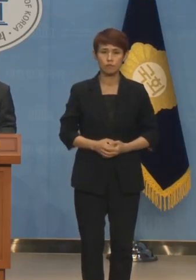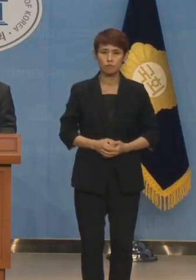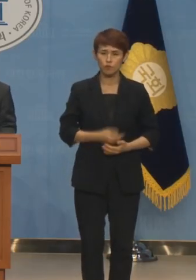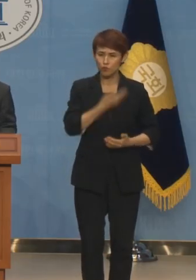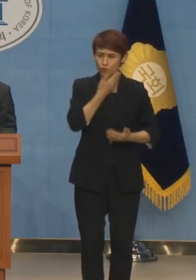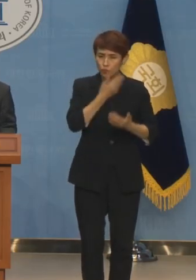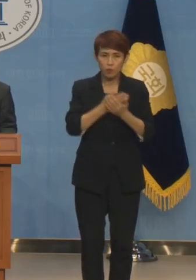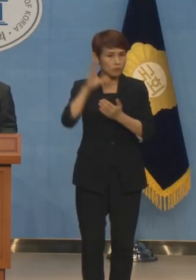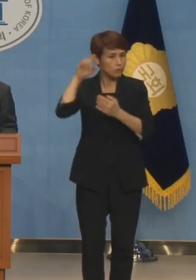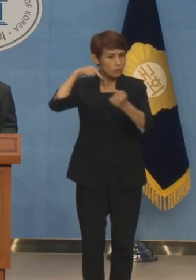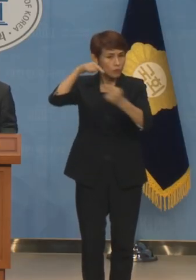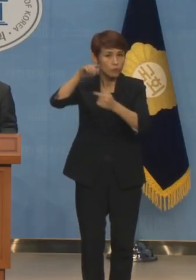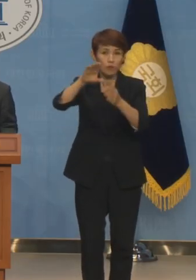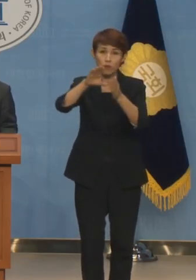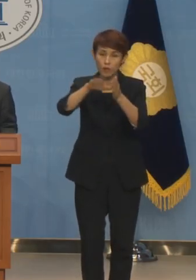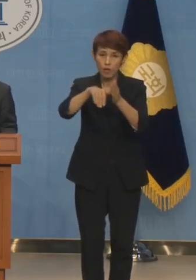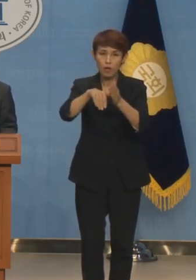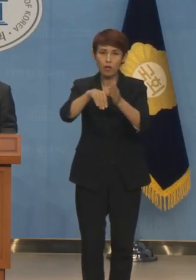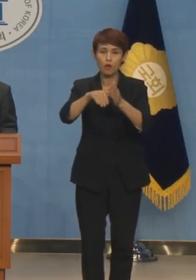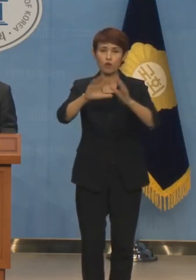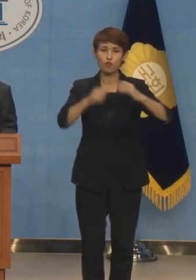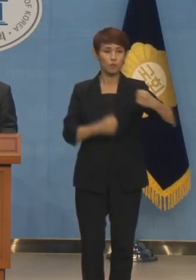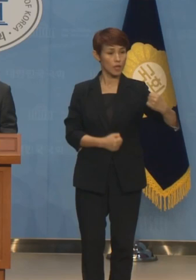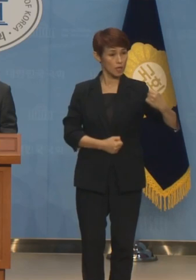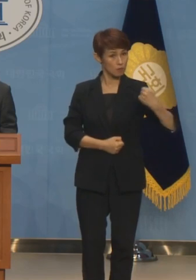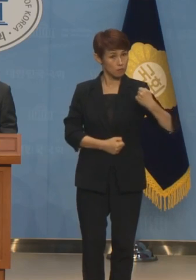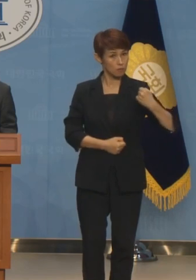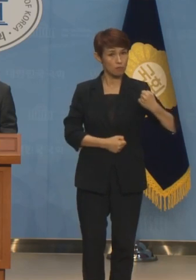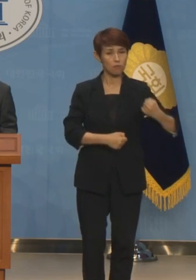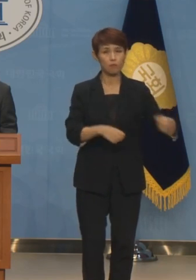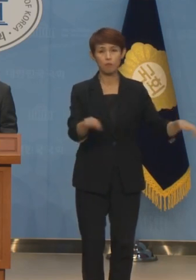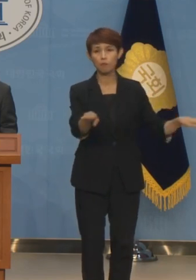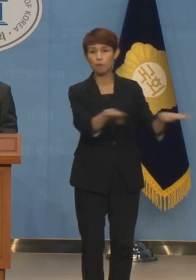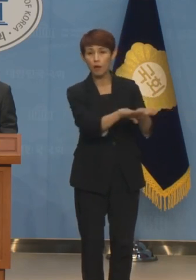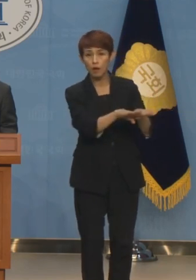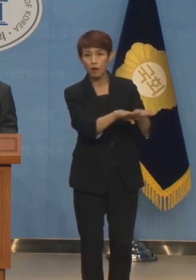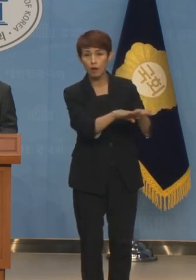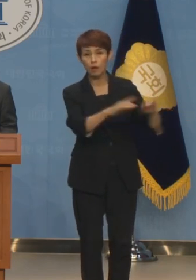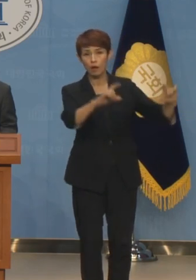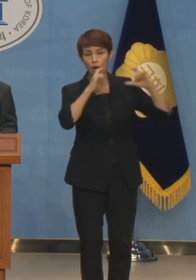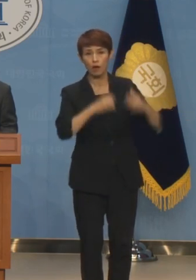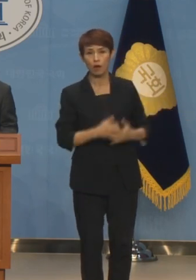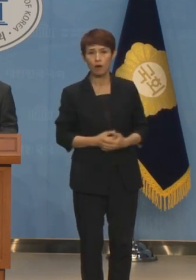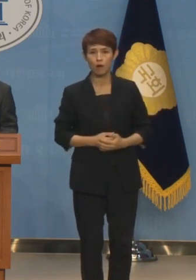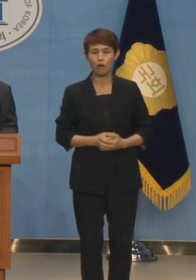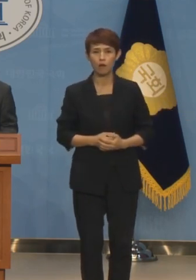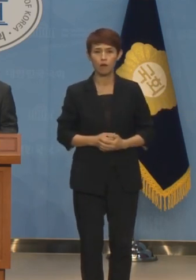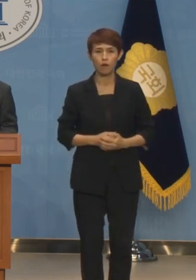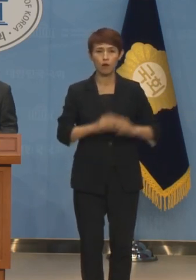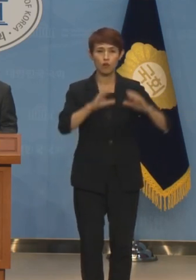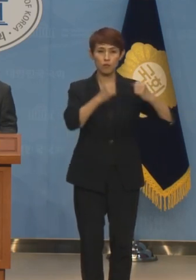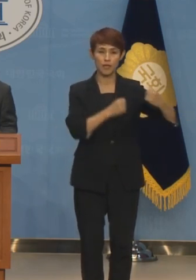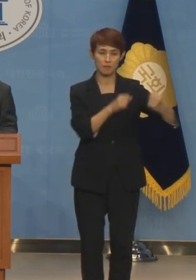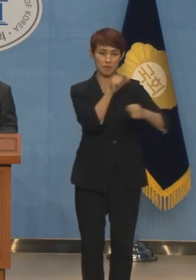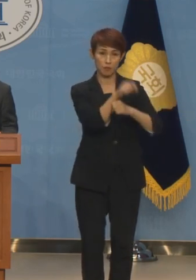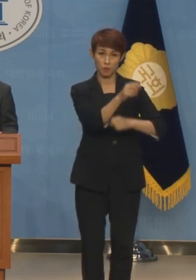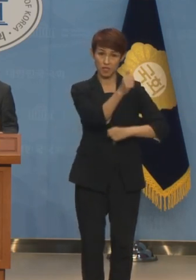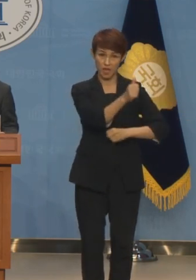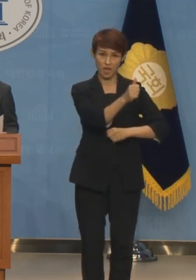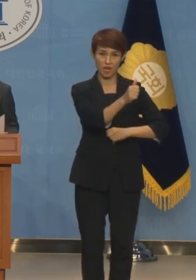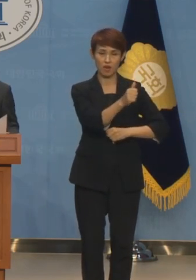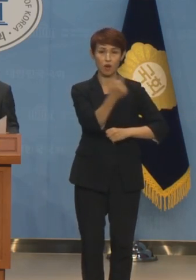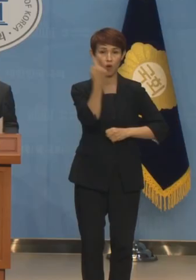중요한 청문회에 국민의힘은 불참한다고 합니다. 성일종 국민의힘 사무총장은